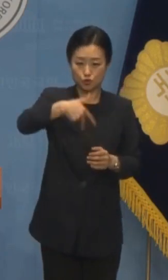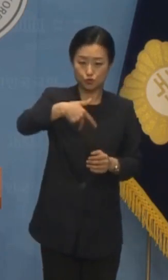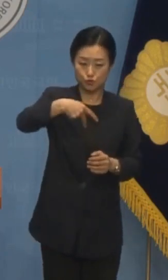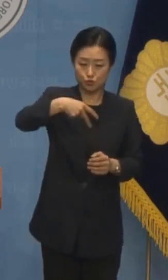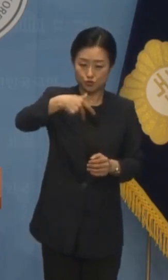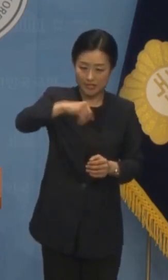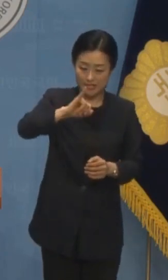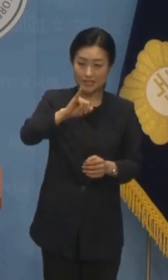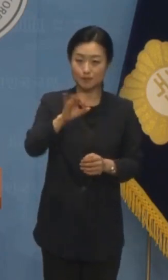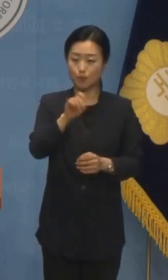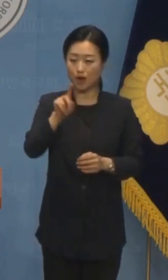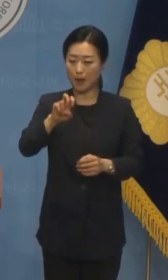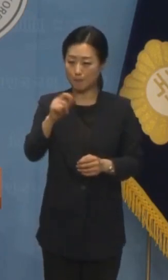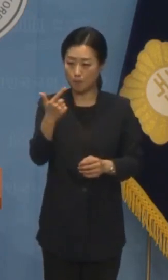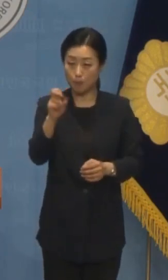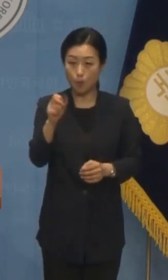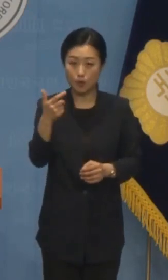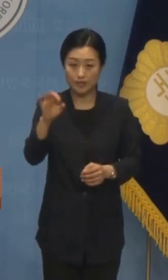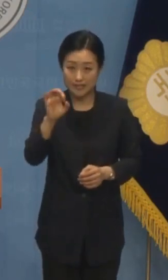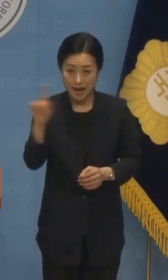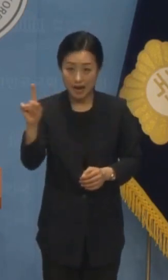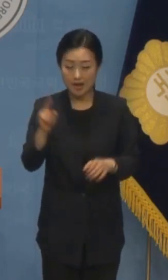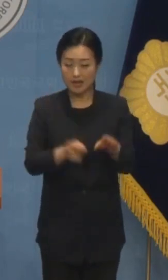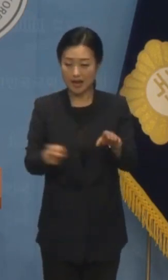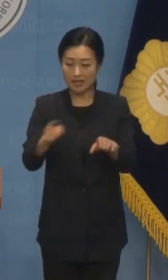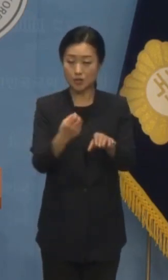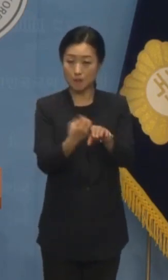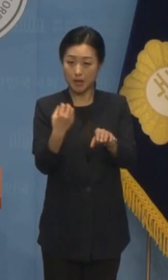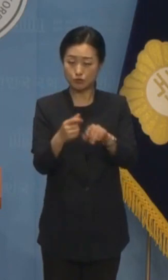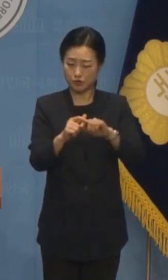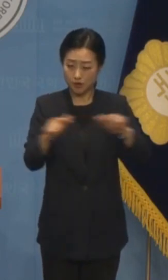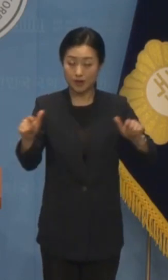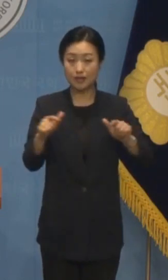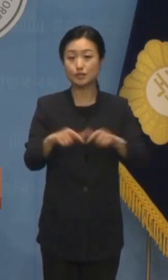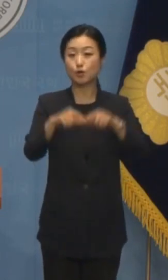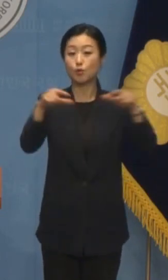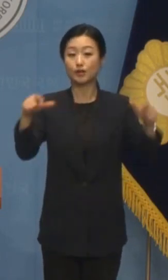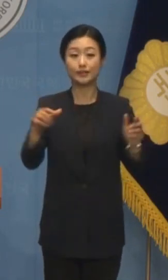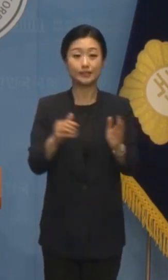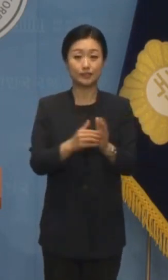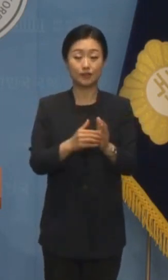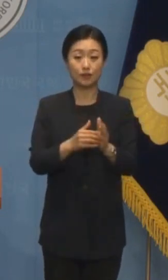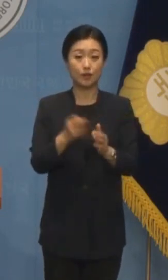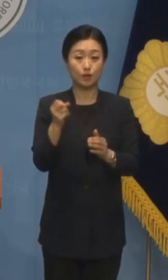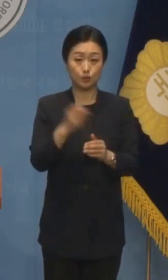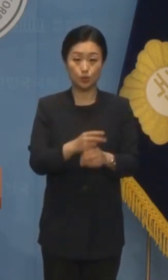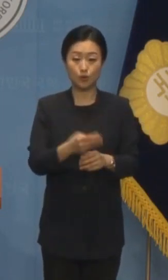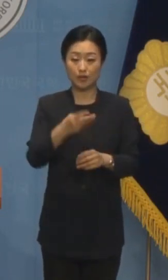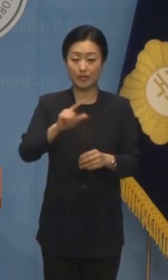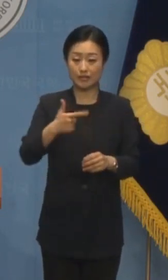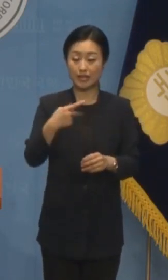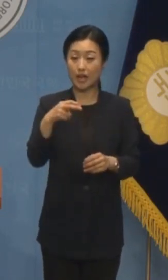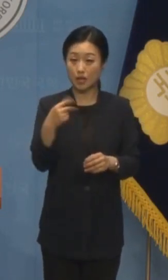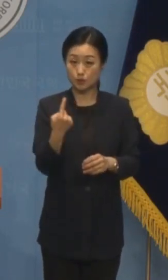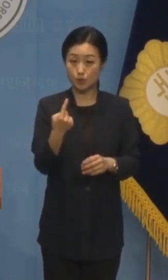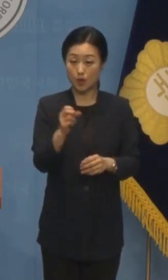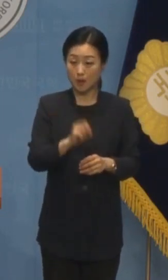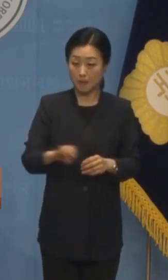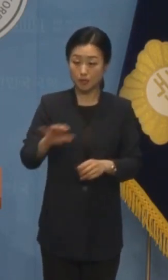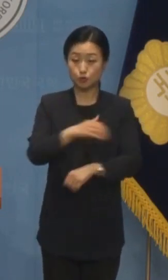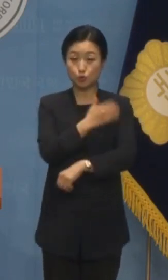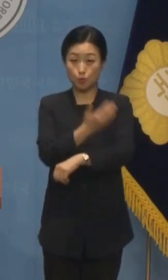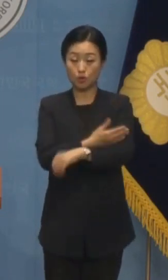수소, 암모니아 배출과 간접 배출까지 적용 대상을 확대했습니다. 그리고 배출권 거래제 무상할당 제도는